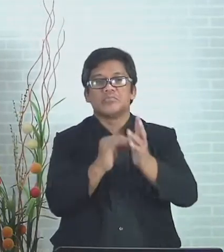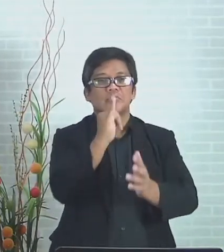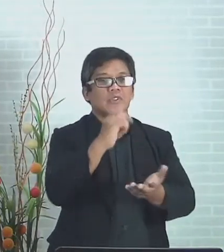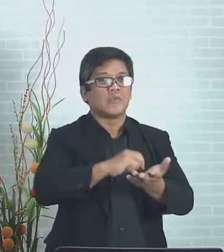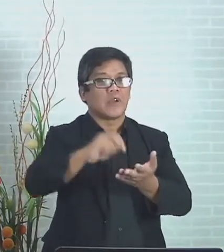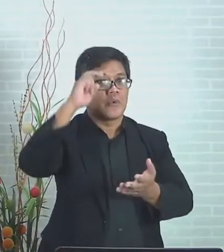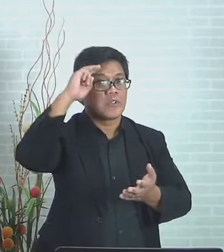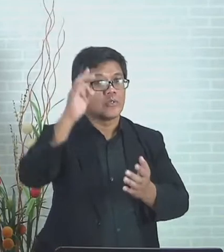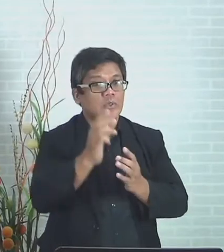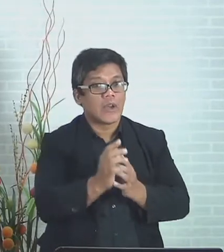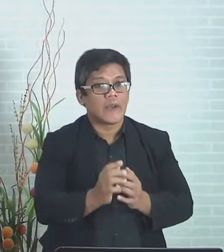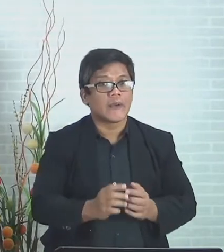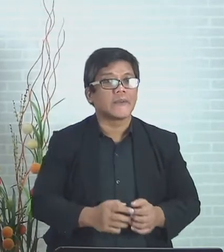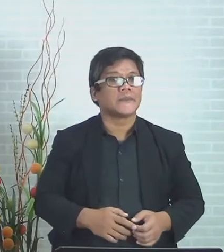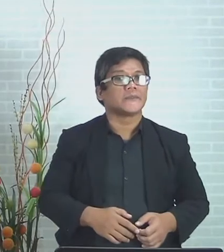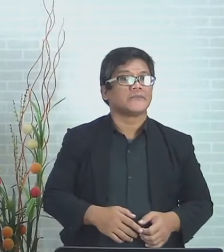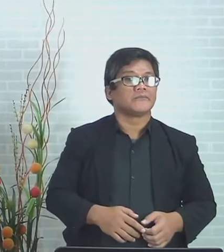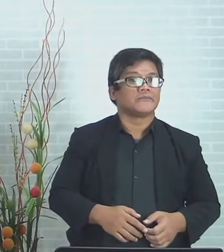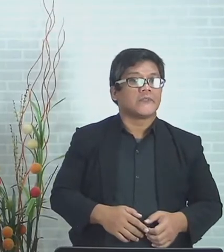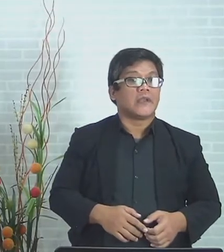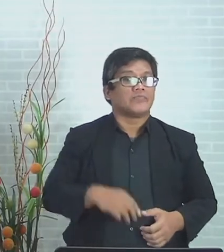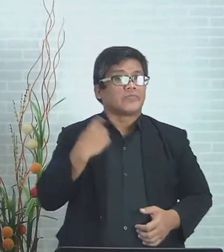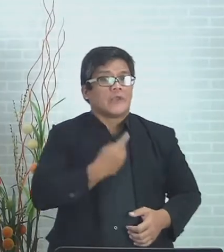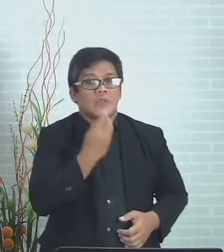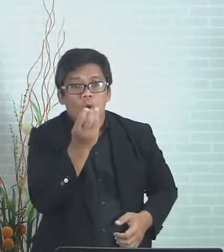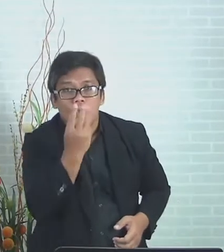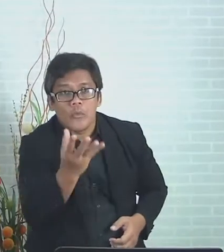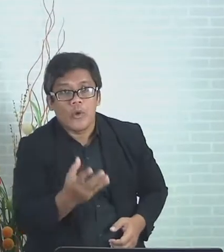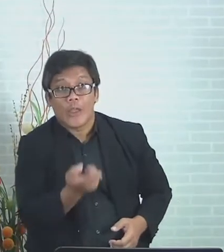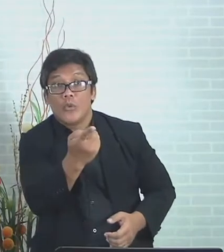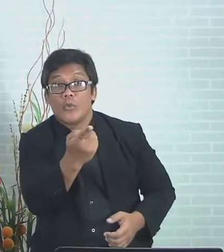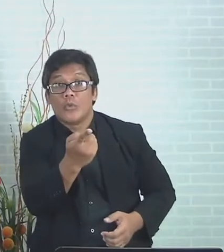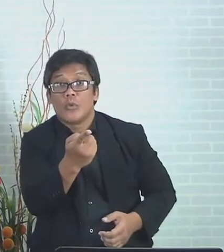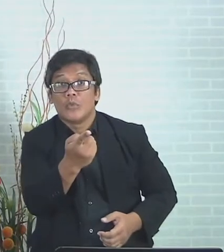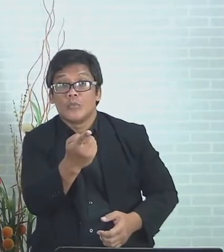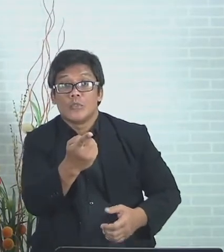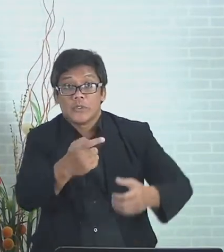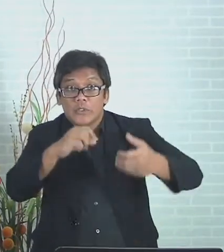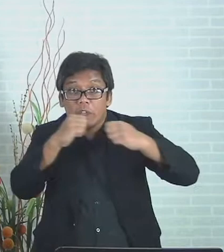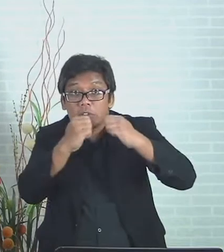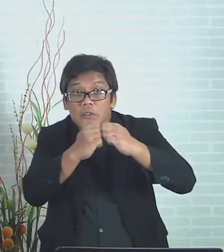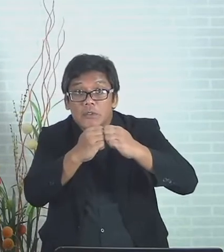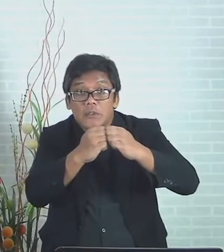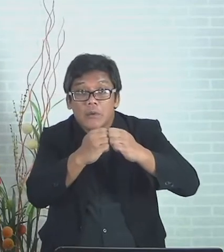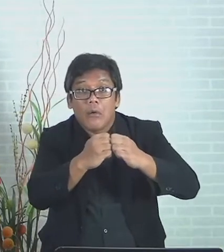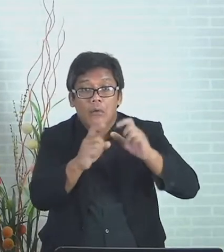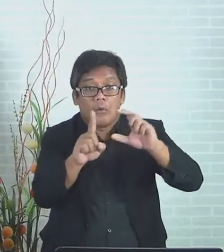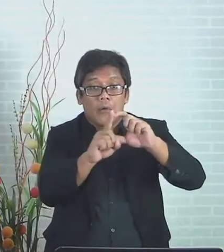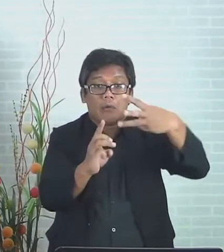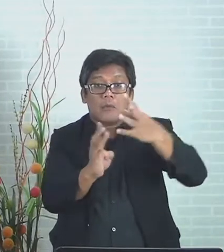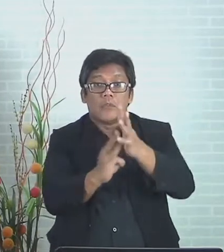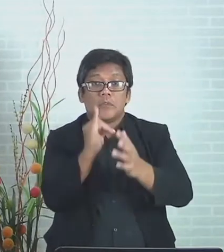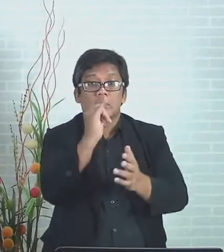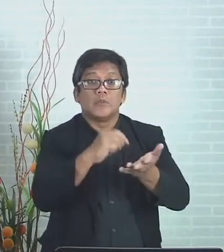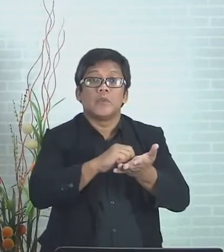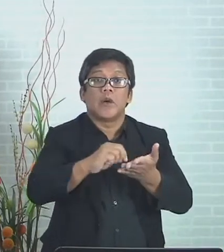ya bapak ibu dan saudara yang kasih ya kalimat-kalimat seperti itu untuk meneguhkan supaya orang itu percaya atau pada kita dan kita pakai nama